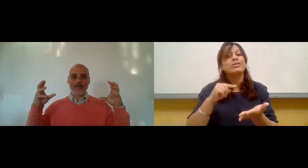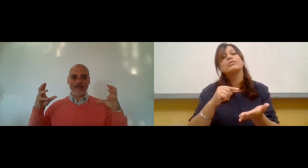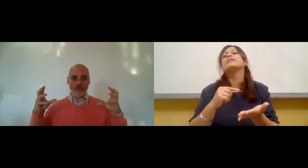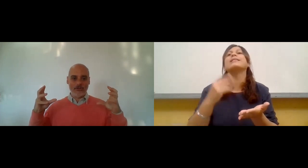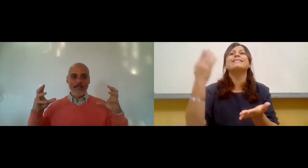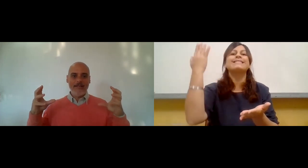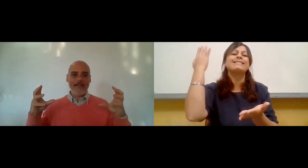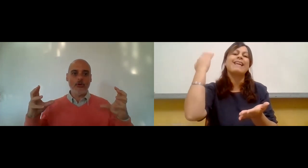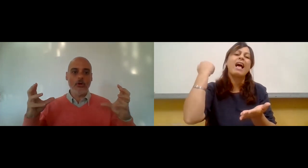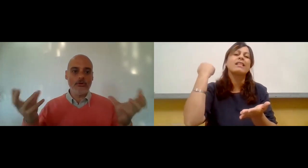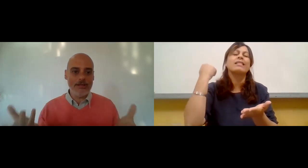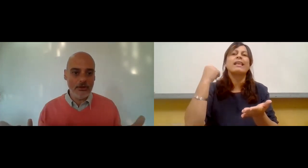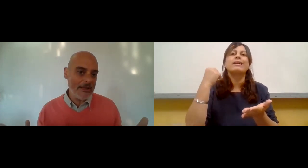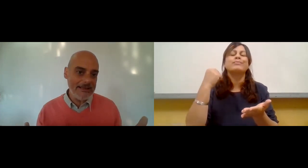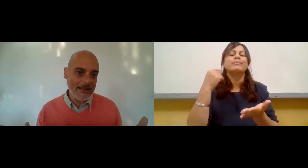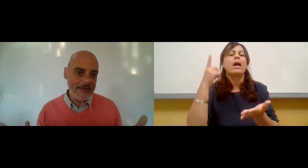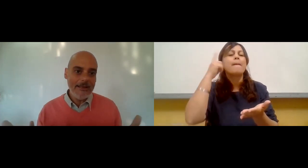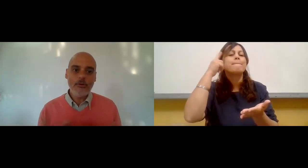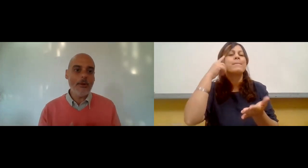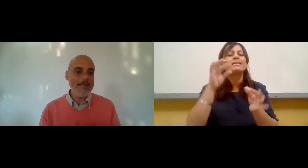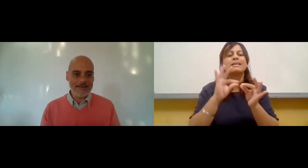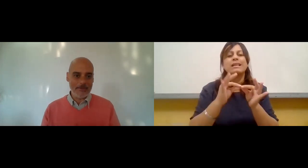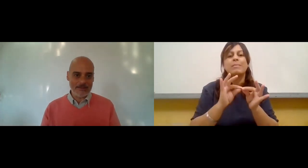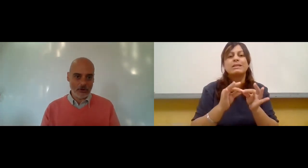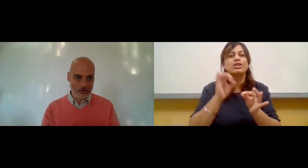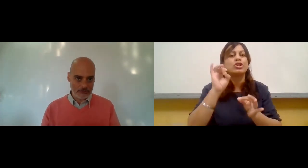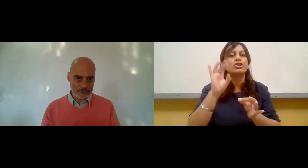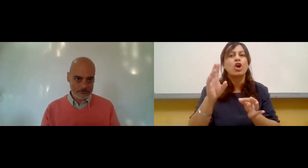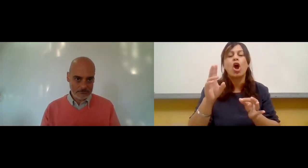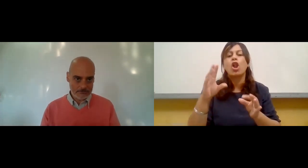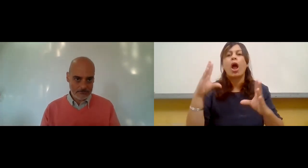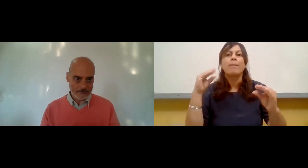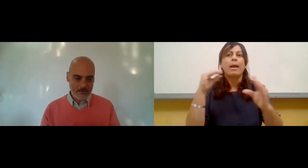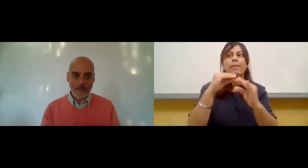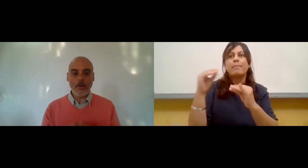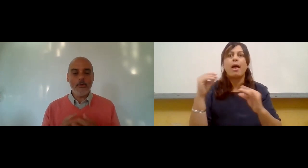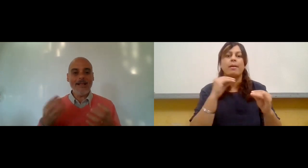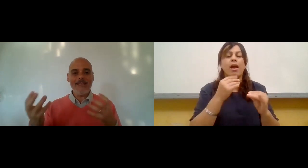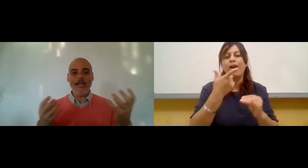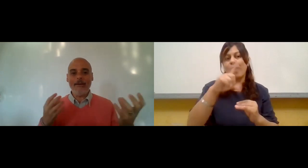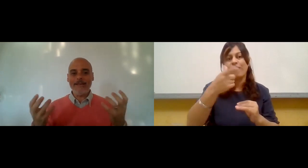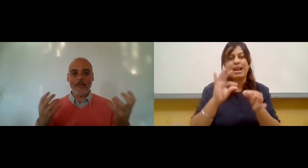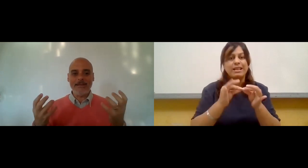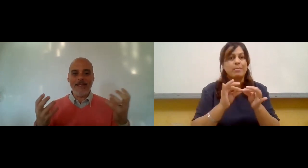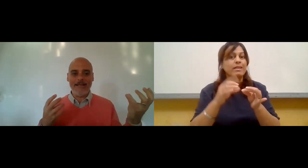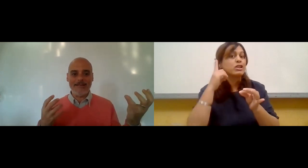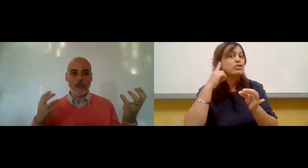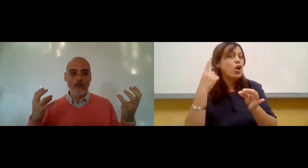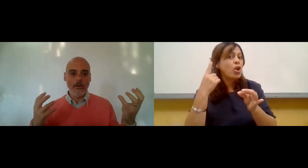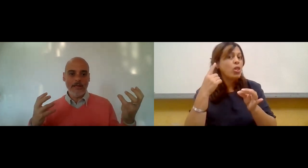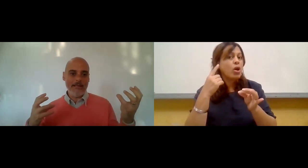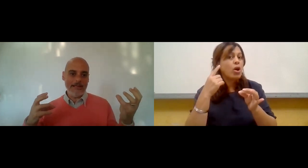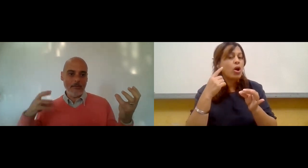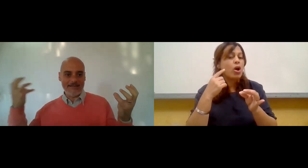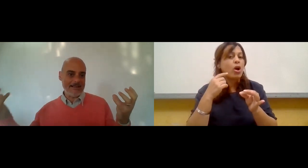la interpretación era solo en contextos de oralidad, no había intérpretes sordos. Porque nunca se hablaba de intérprete